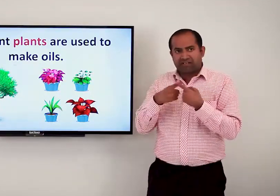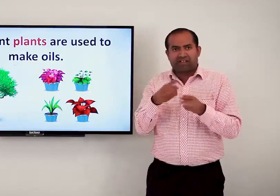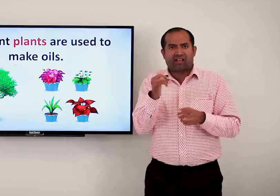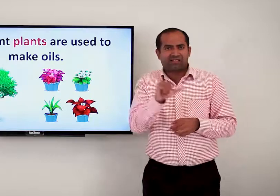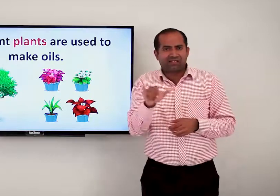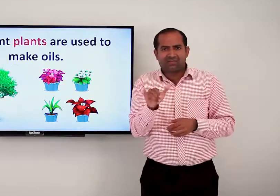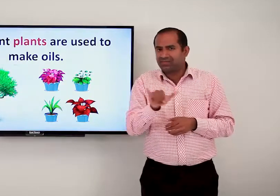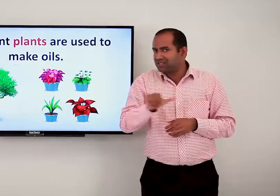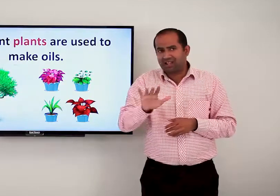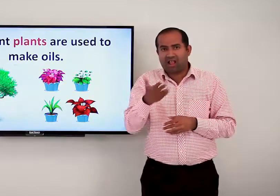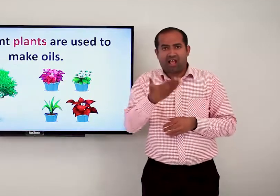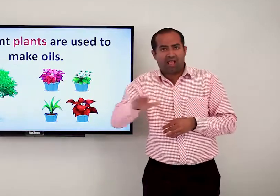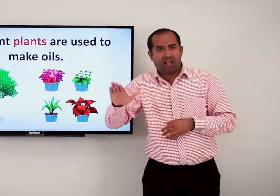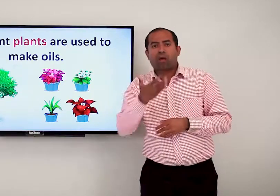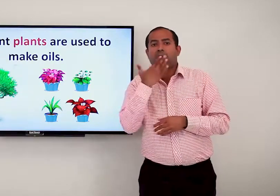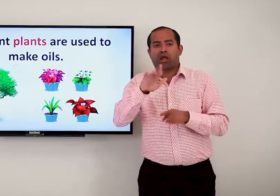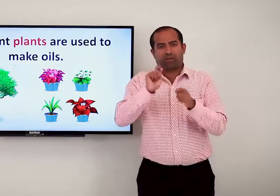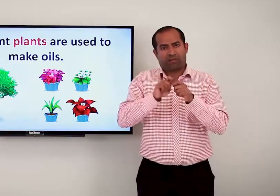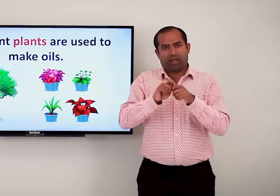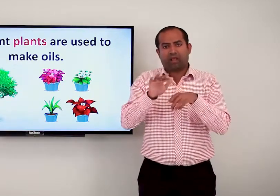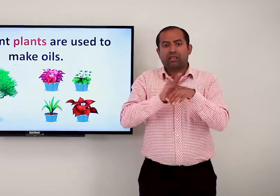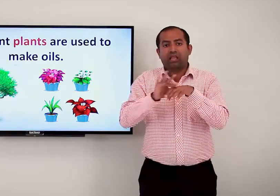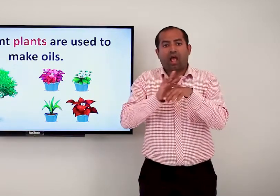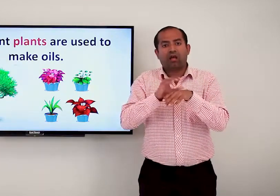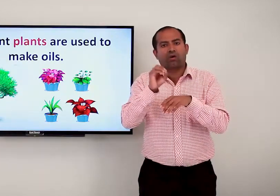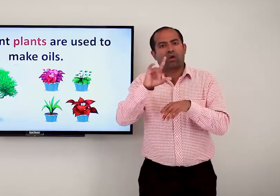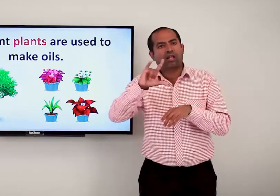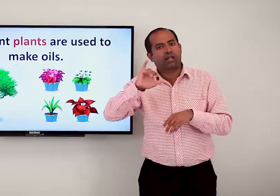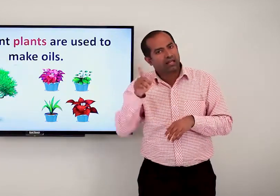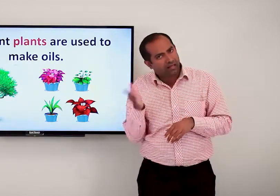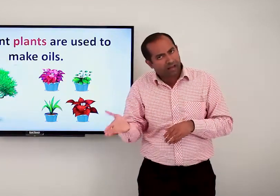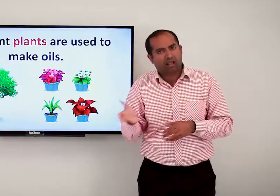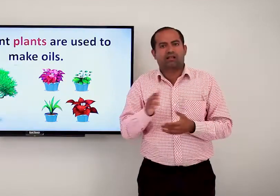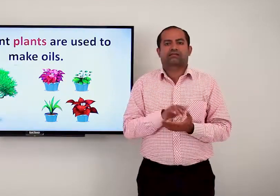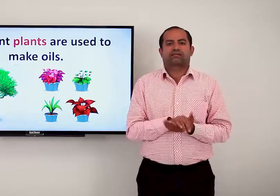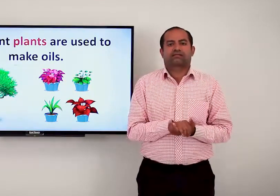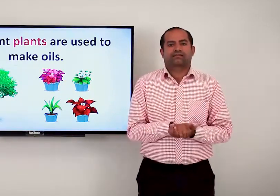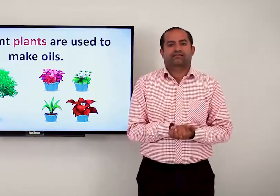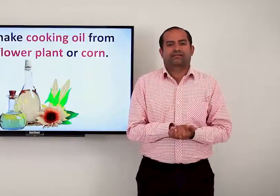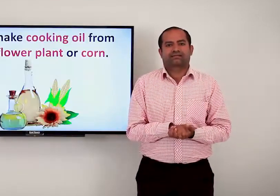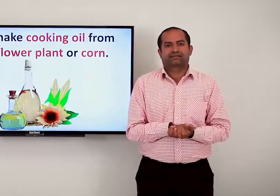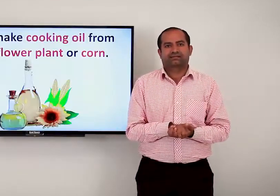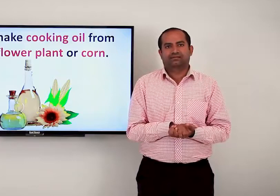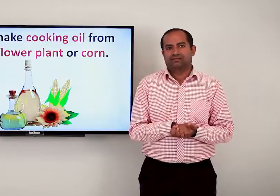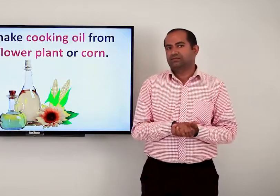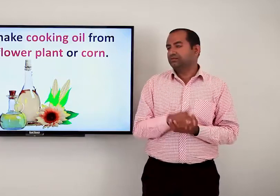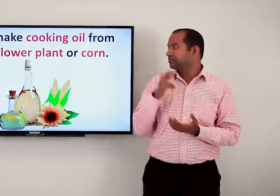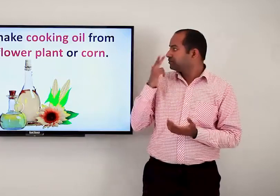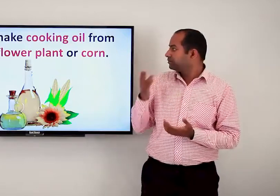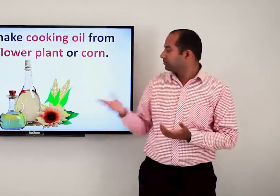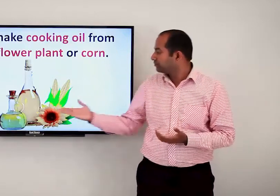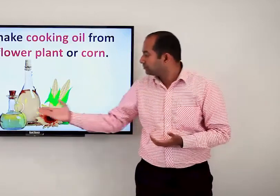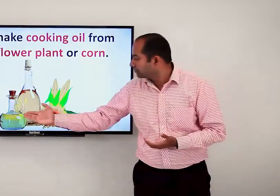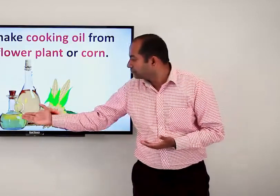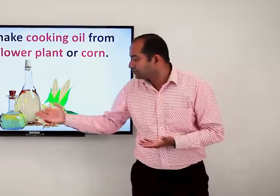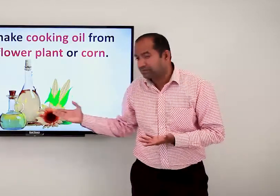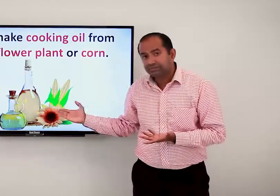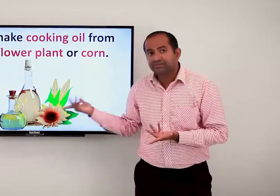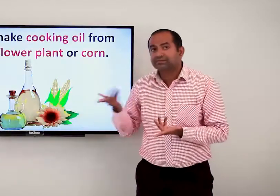یہ چار الگ الگ پودے ہیں جن سے مختلف تیل حاصل ہوتے ہیں۔ یہ کھانے میں استعمال